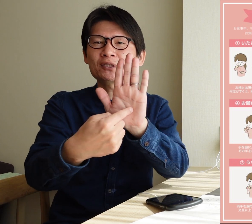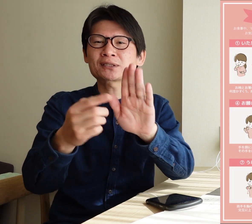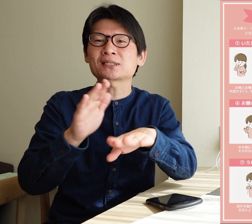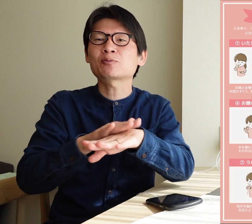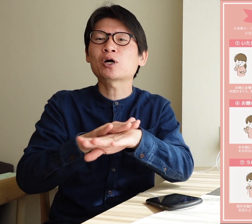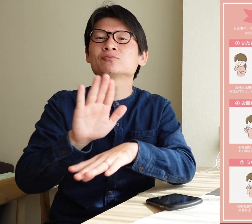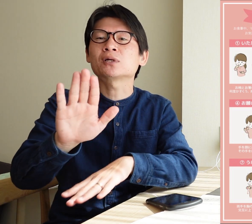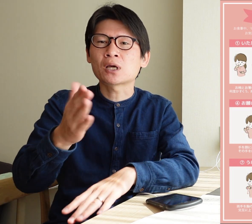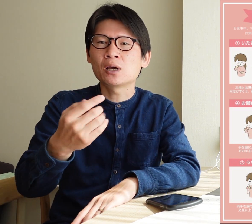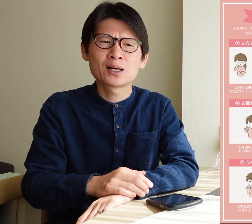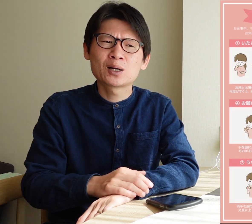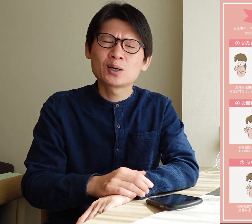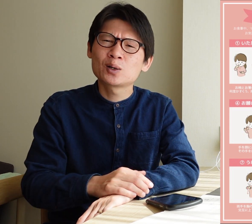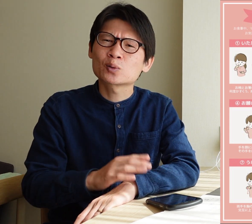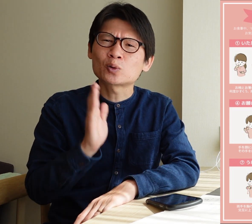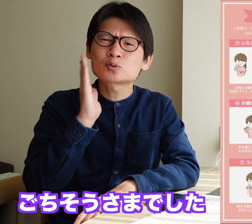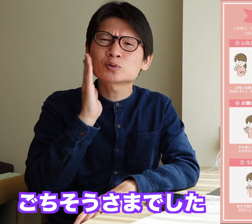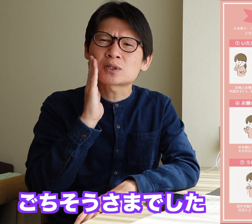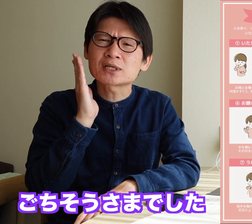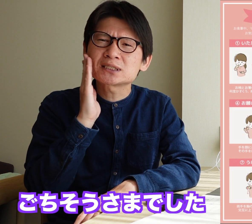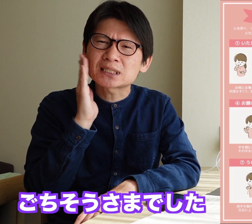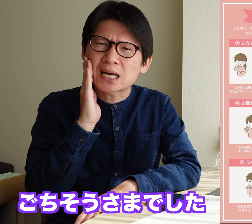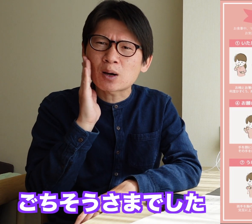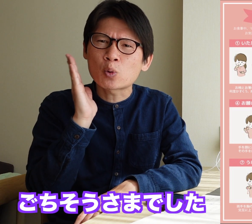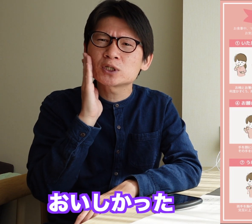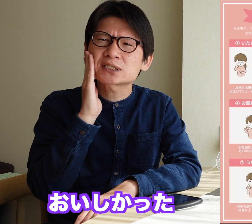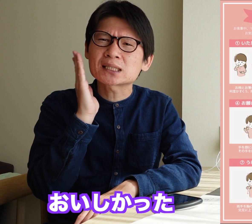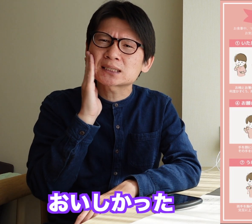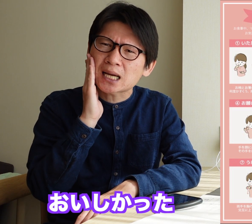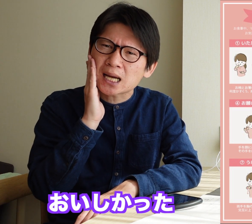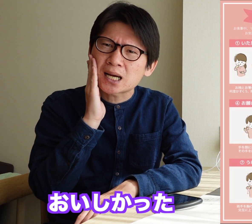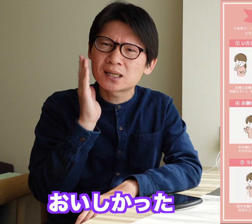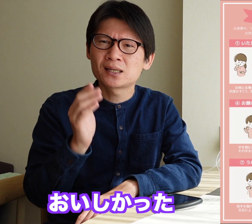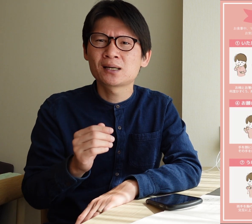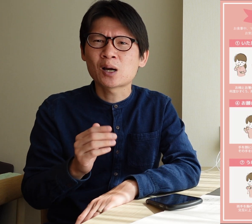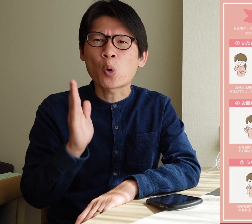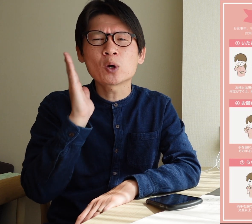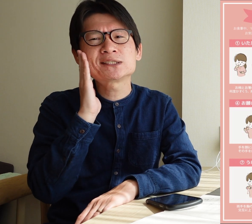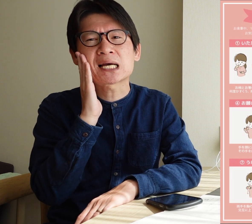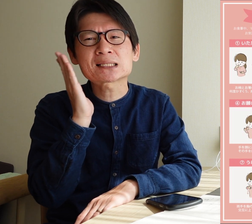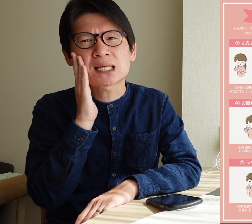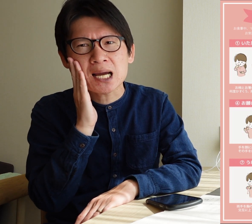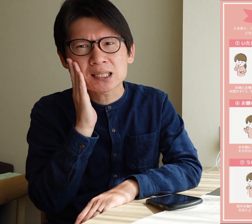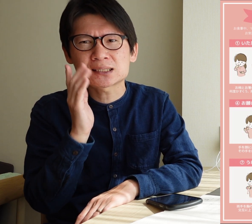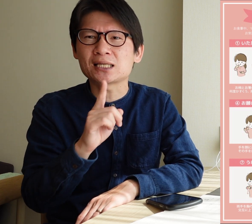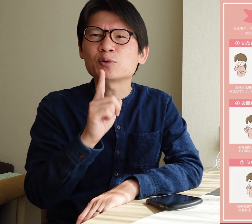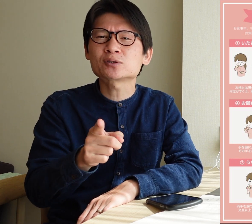方があるんだね。ごちそうさまでした。おいしかった。おいしかったって言いますね。